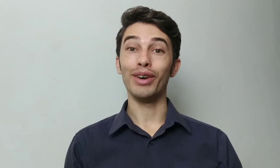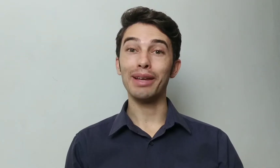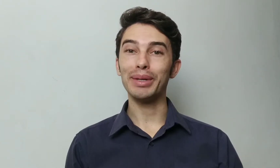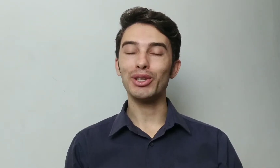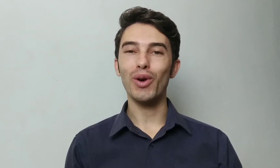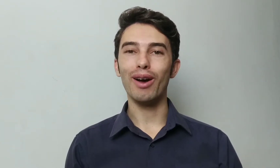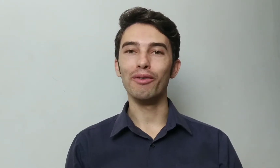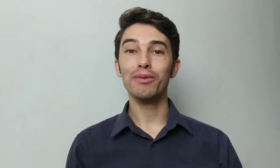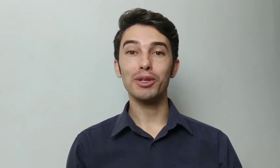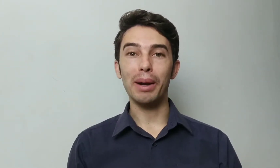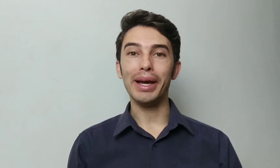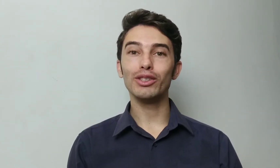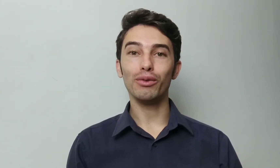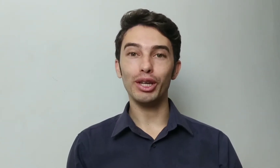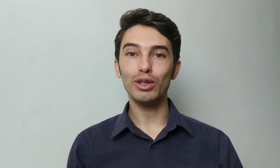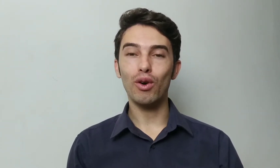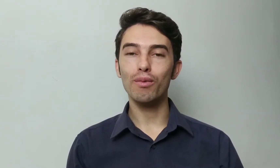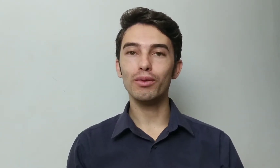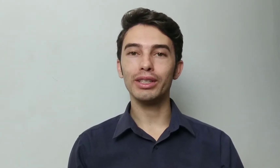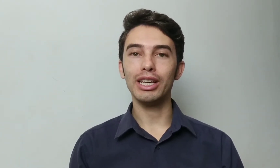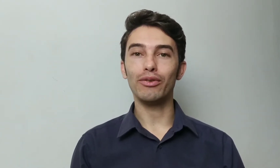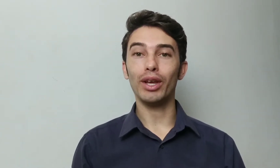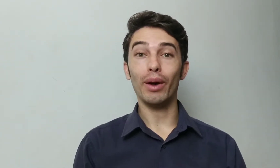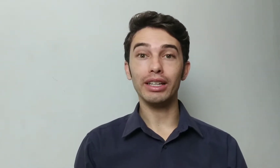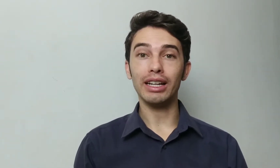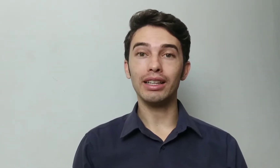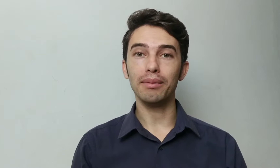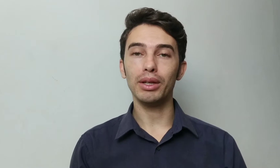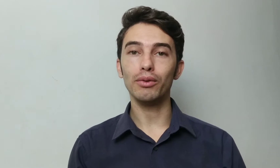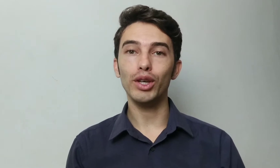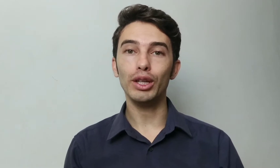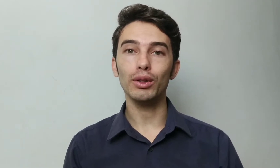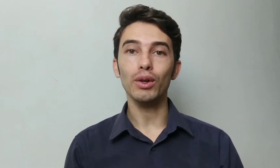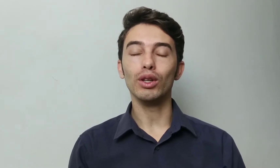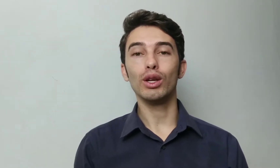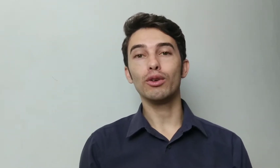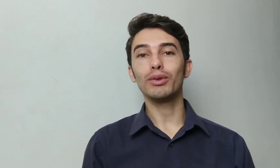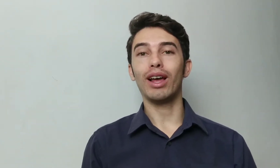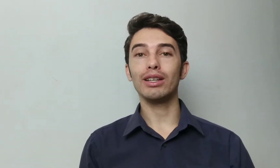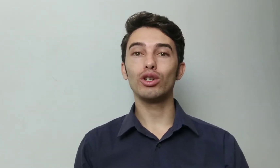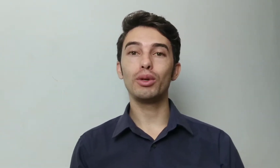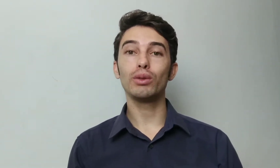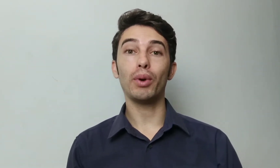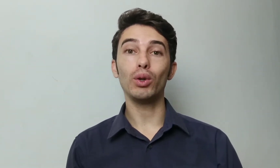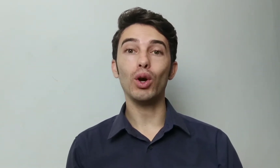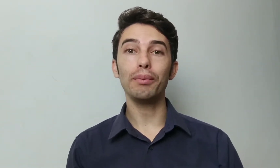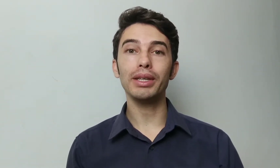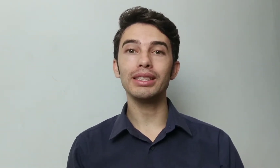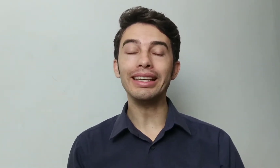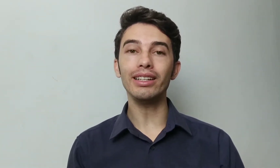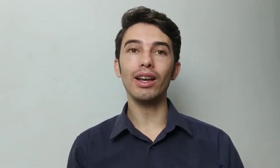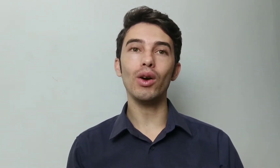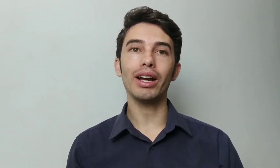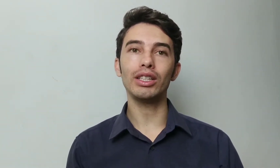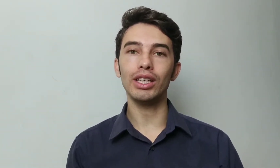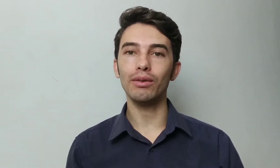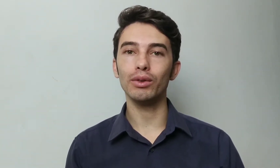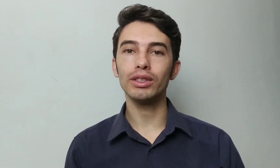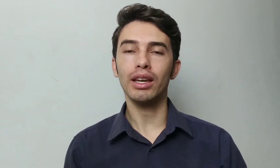Fala pessoal, vamos para mais um vídeo. Como vocês viram aí na thumb do vídeo, nós vamos falar sobre os pronomes interrogativos, que é